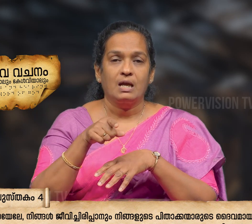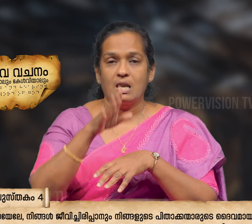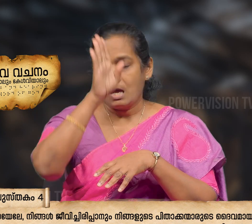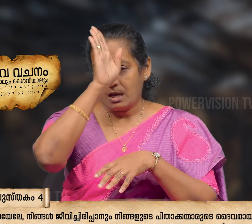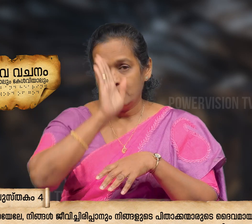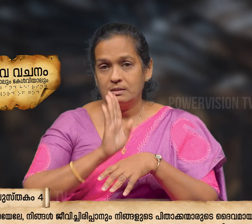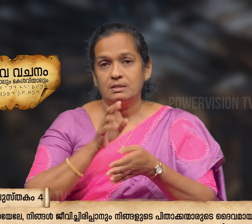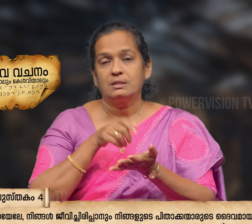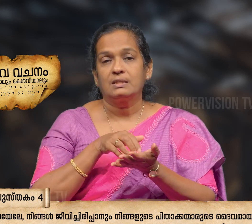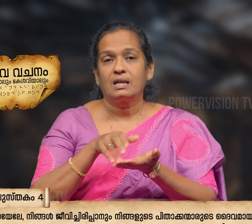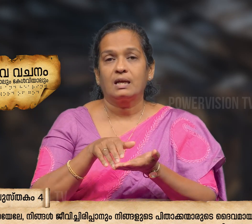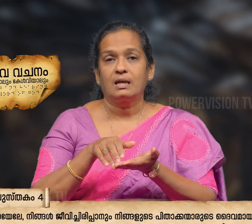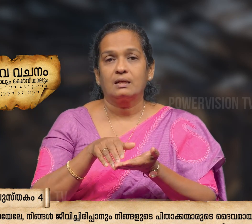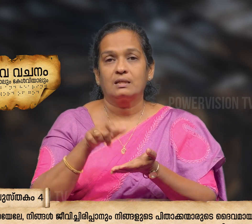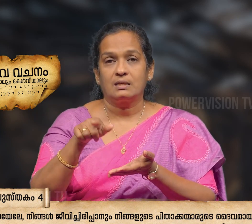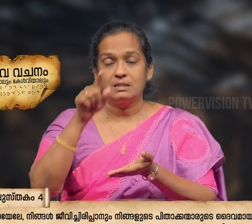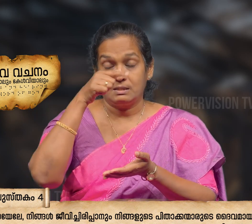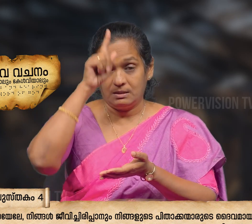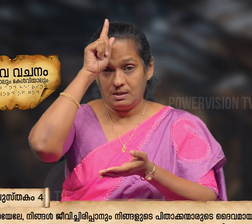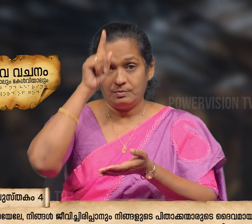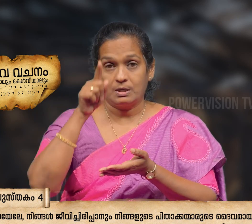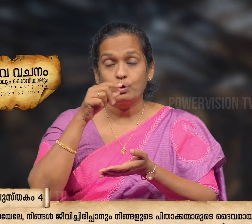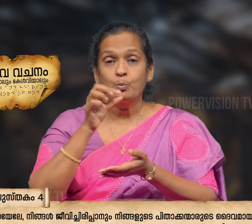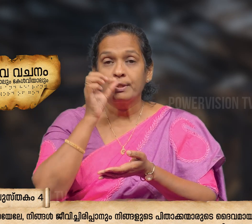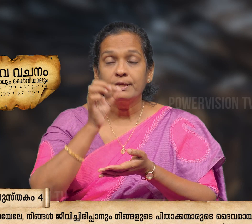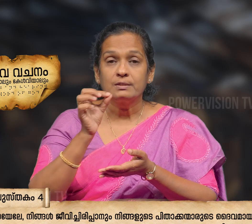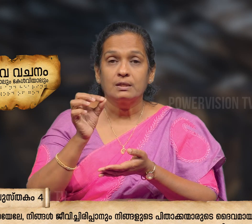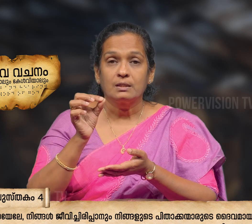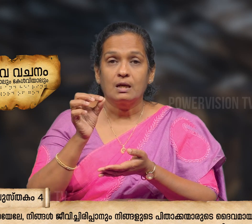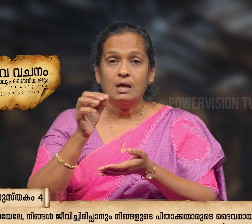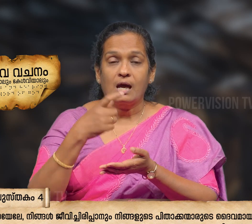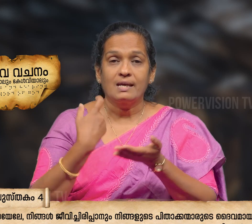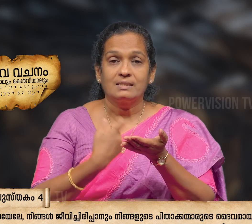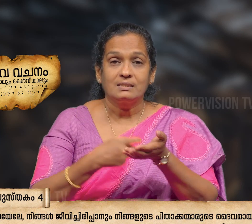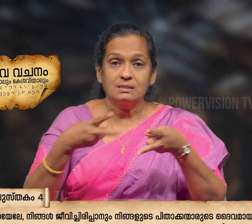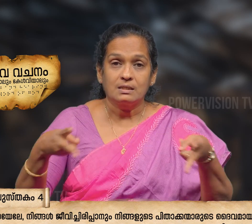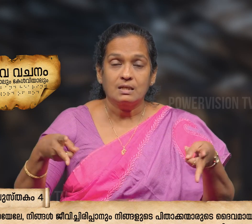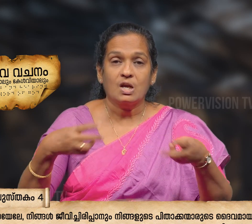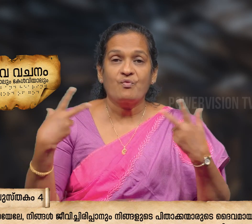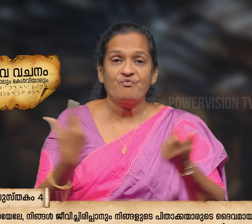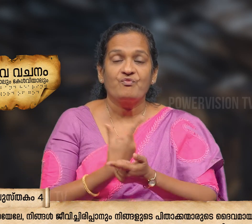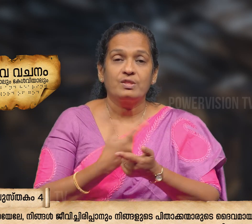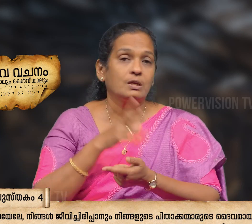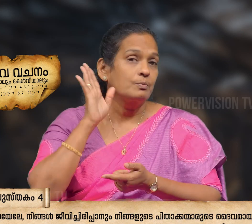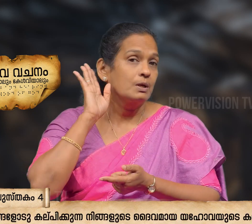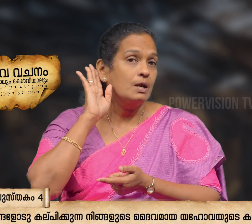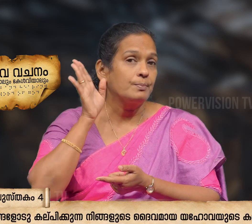അനുസരിച്ച് നടക്കേണ്ടതിന് ഞാൻ നിങ്ങളോട് ഉപദേശിക്കുന്ന ചട്ടങ്ങളും വിധികളും കേൾപ്പീൻ. ഞാൻ